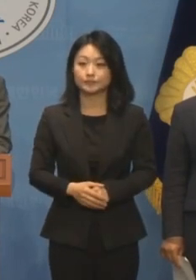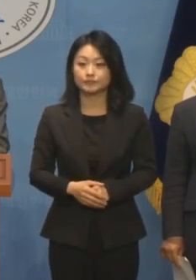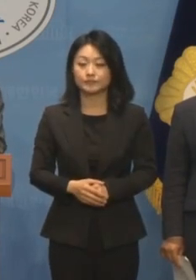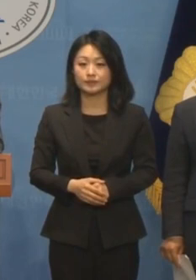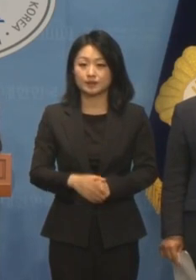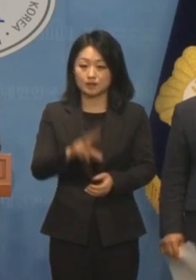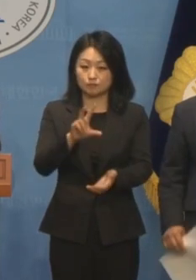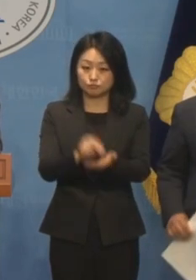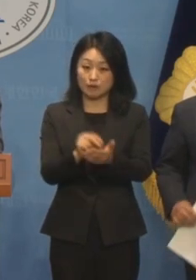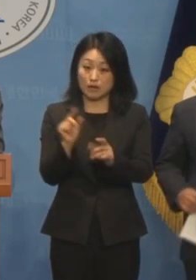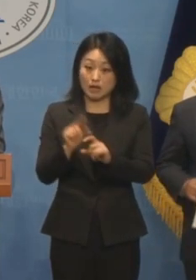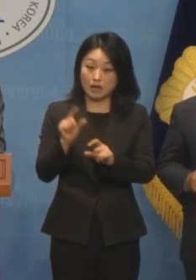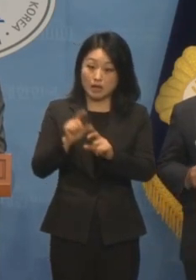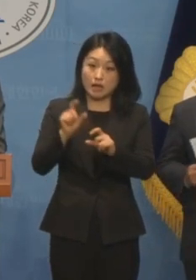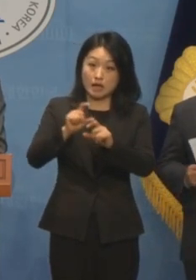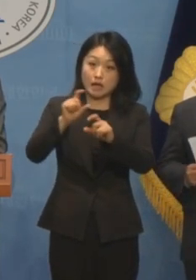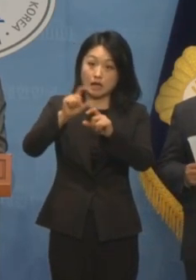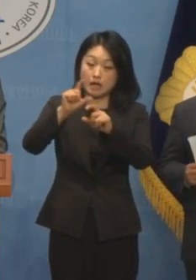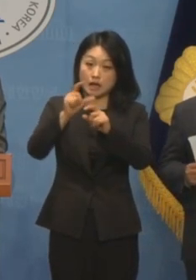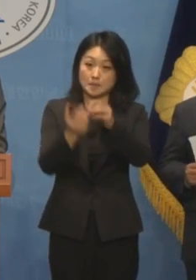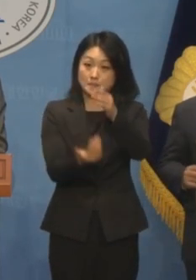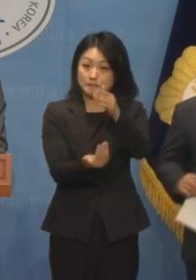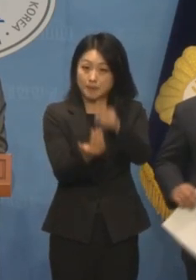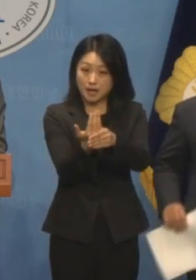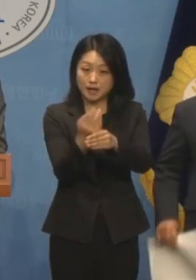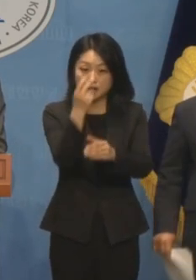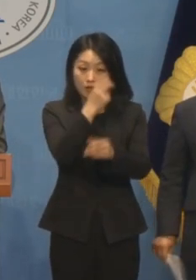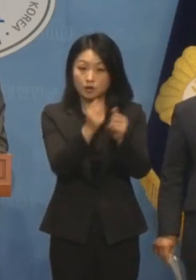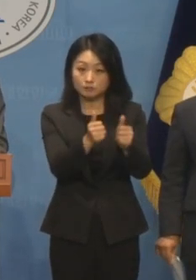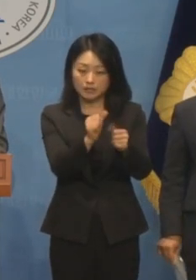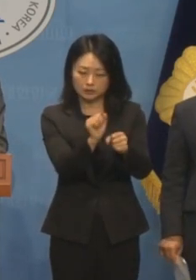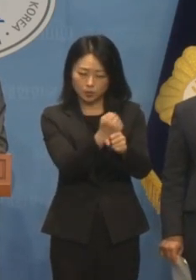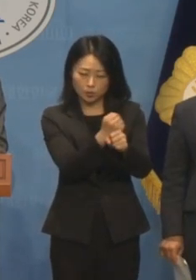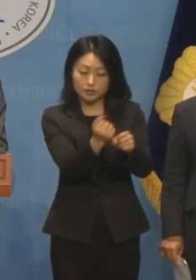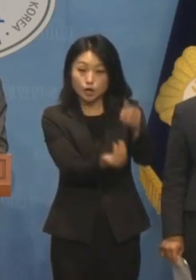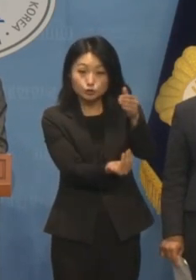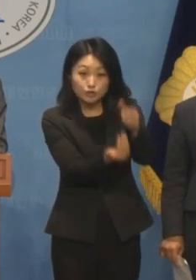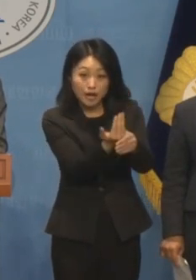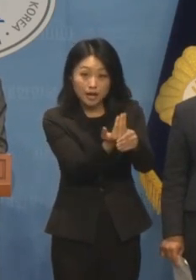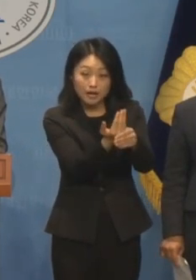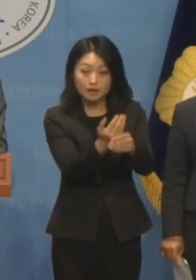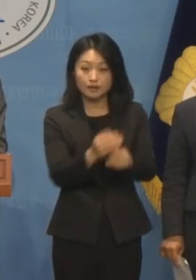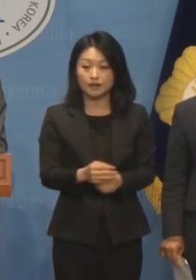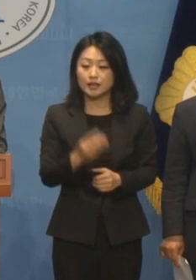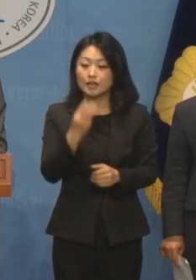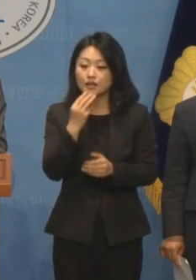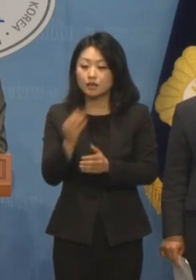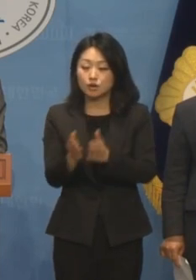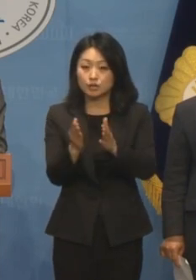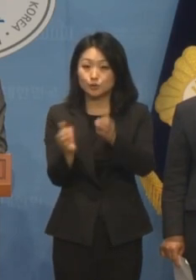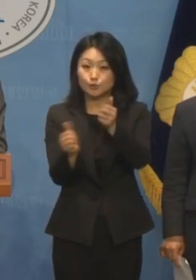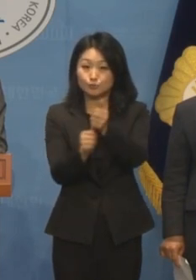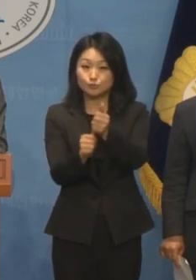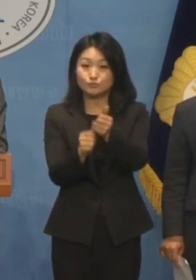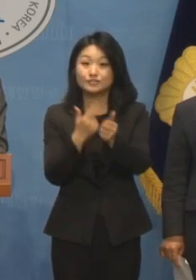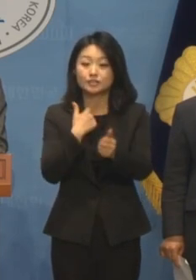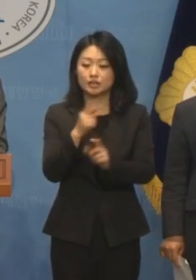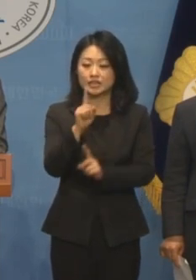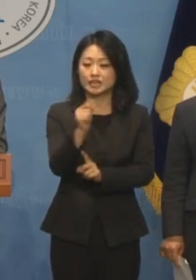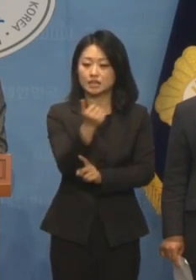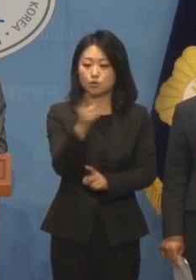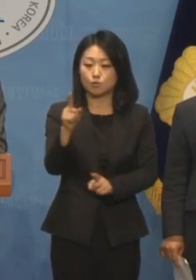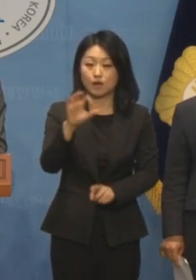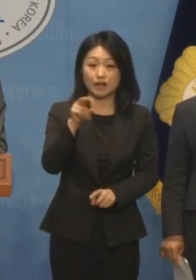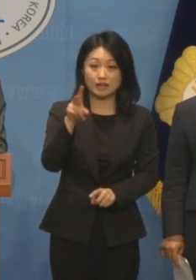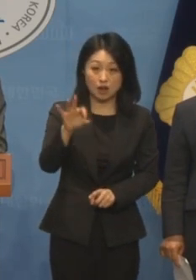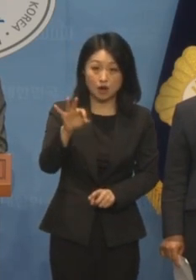전입가경, 갈수록 태산입니다. 검찰의 조작 수사는 이화영 전 경기부지사 불법 해외와